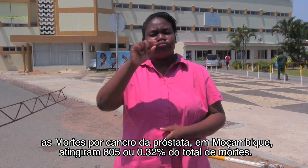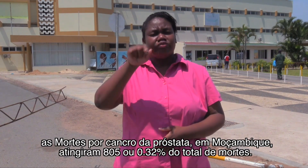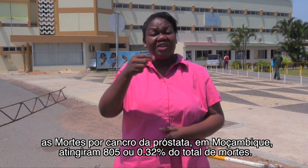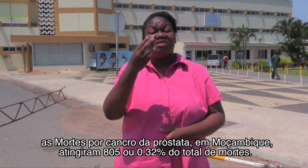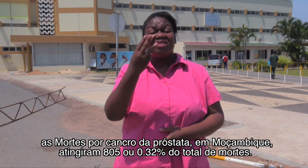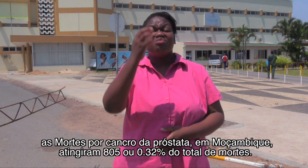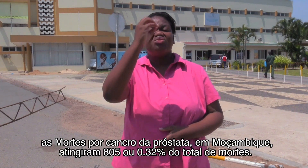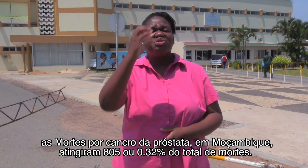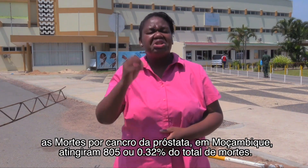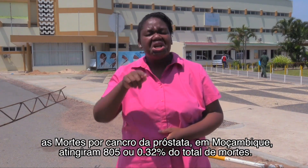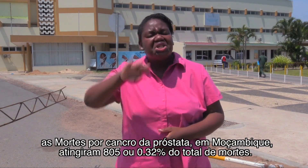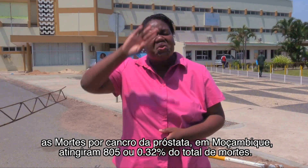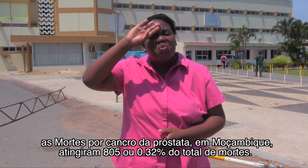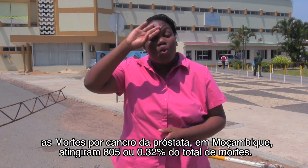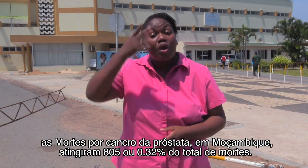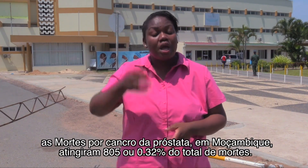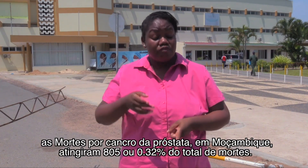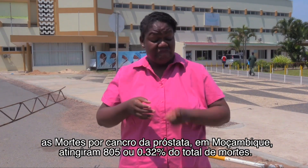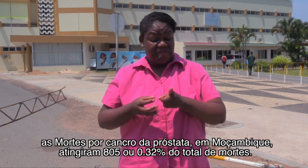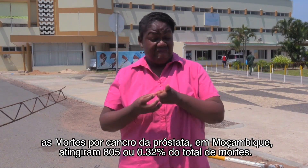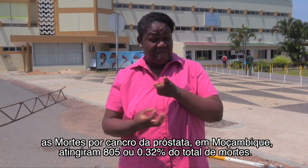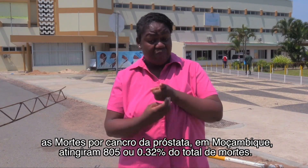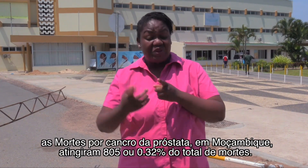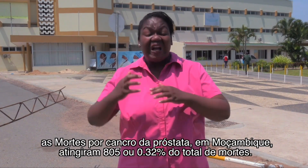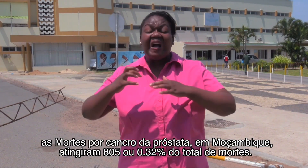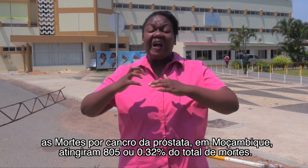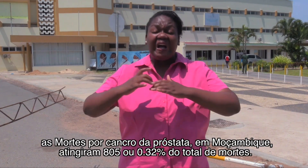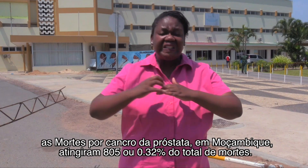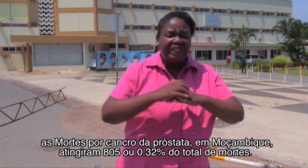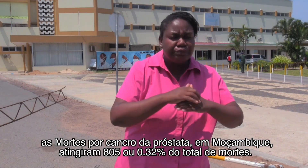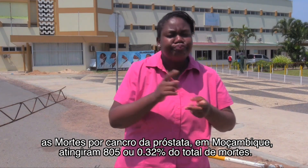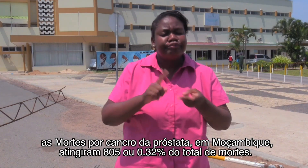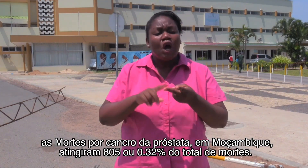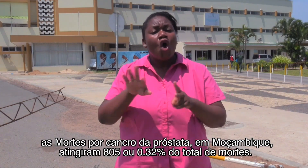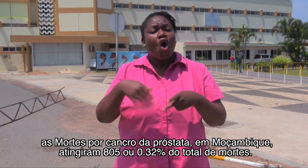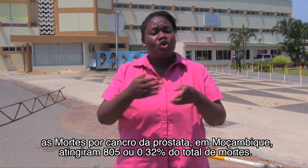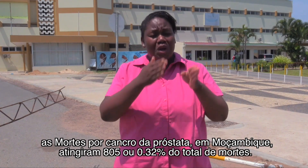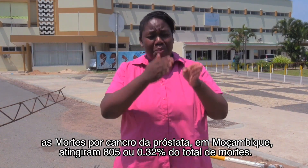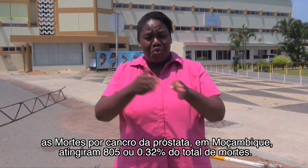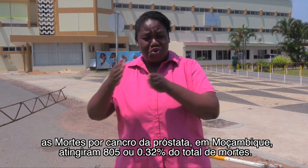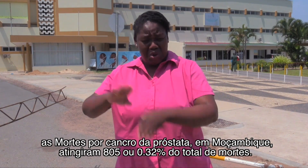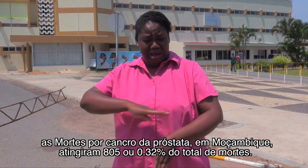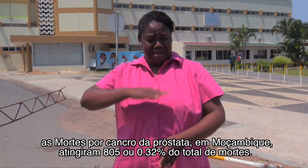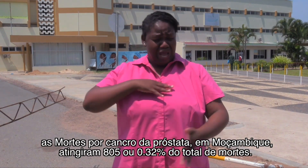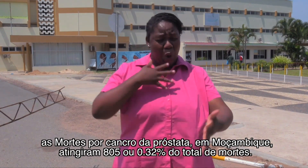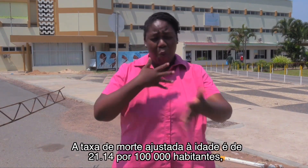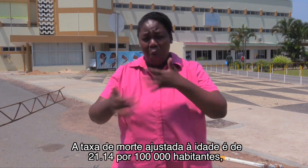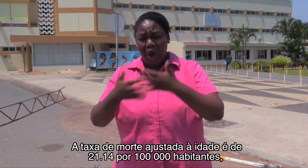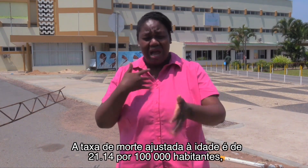em Moçambique atingiram 805 ou 0,32% do total de mortes. A taxa de